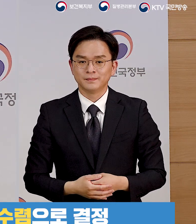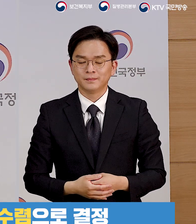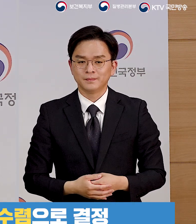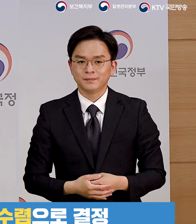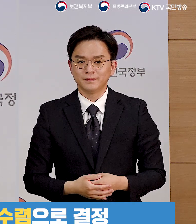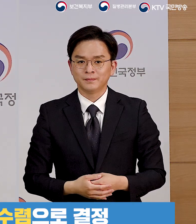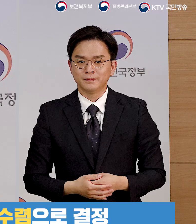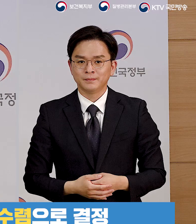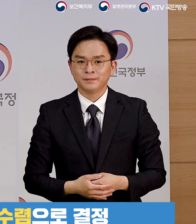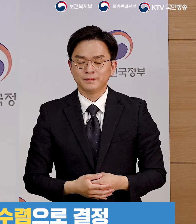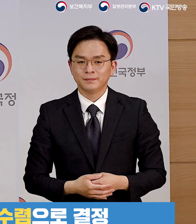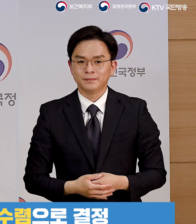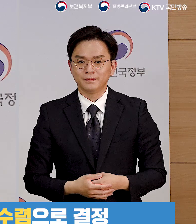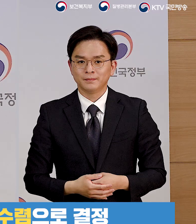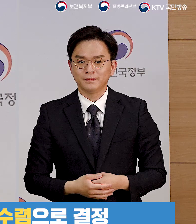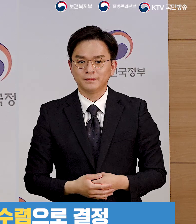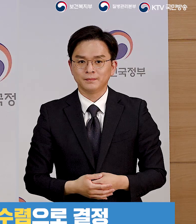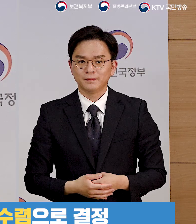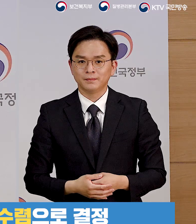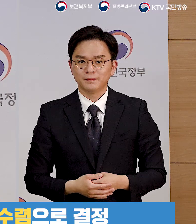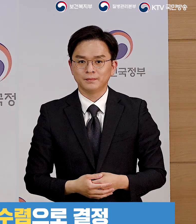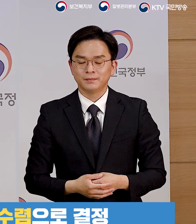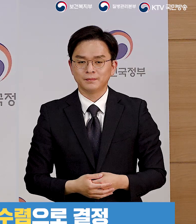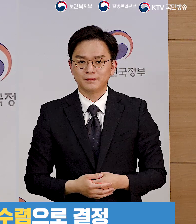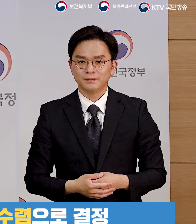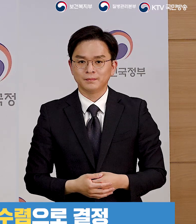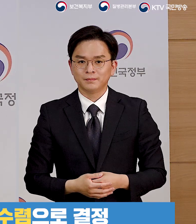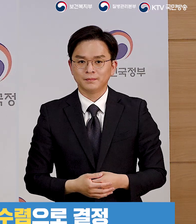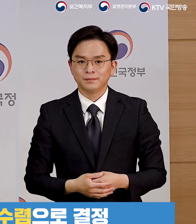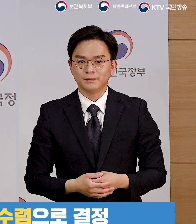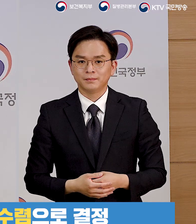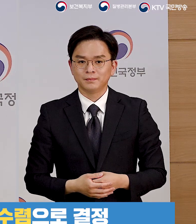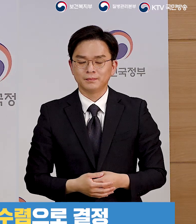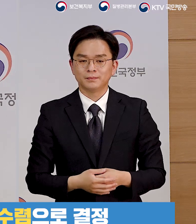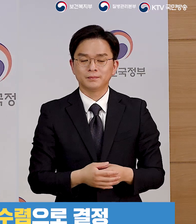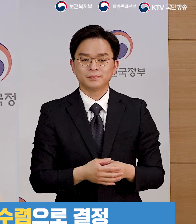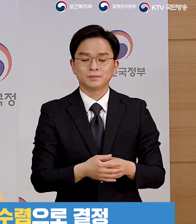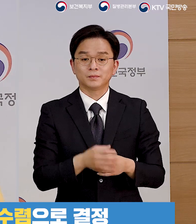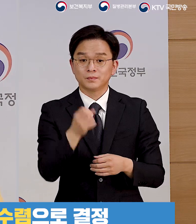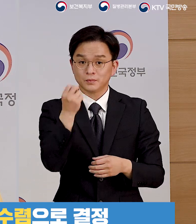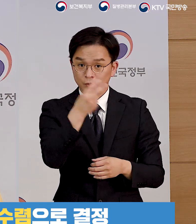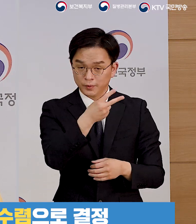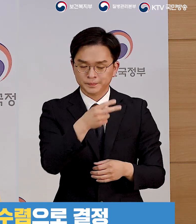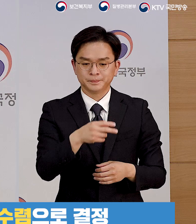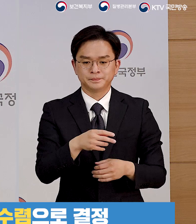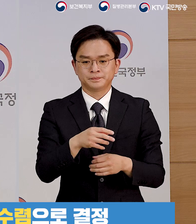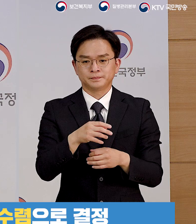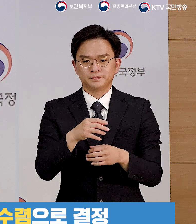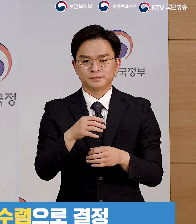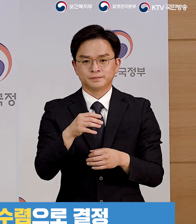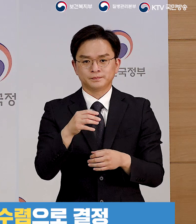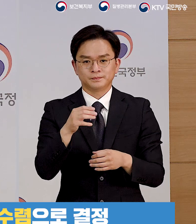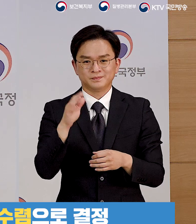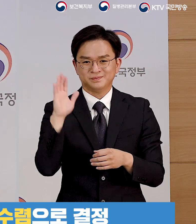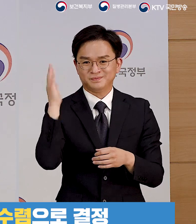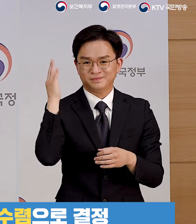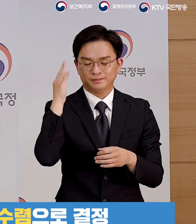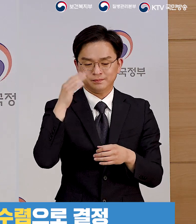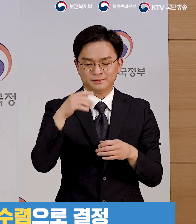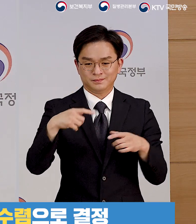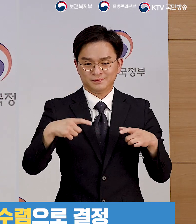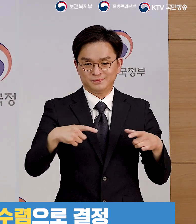요소이고, 또 우리가 원인을 알 수 없는 그 원인 불명의 지역사회